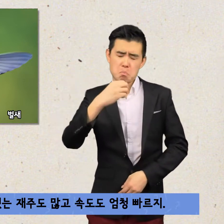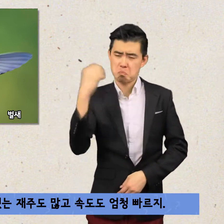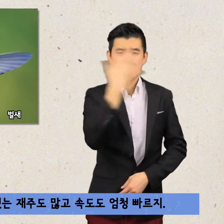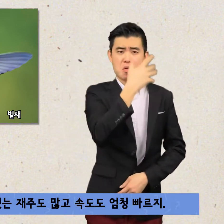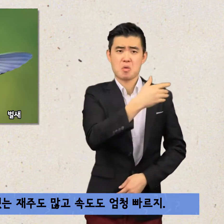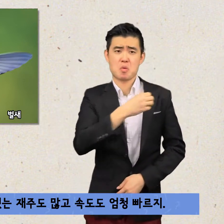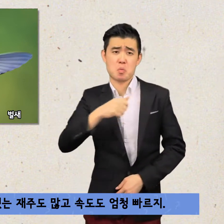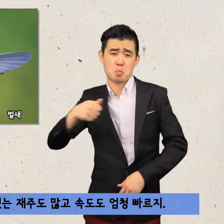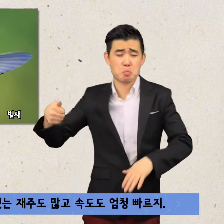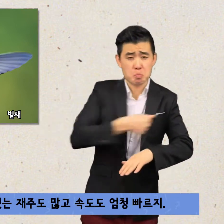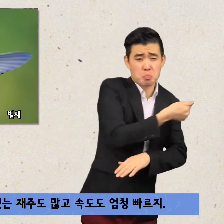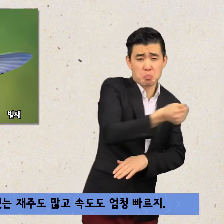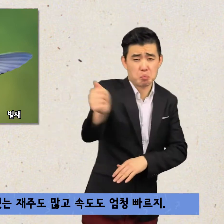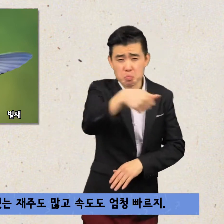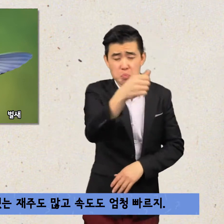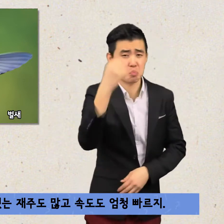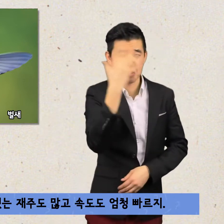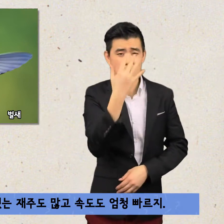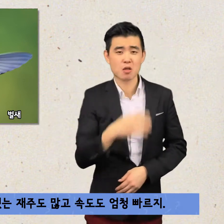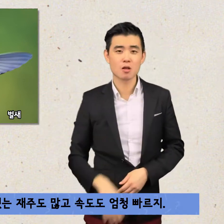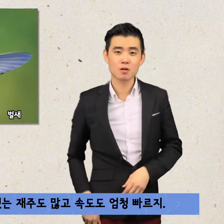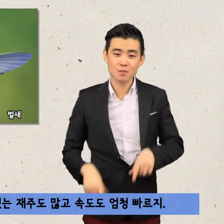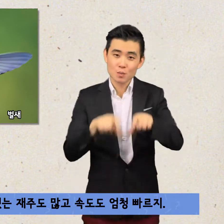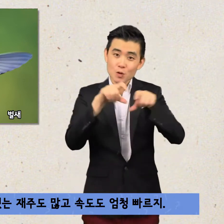속도도 엄청 빠르지.